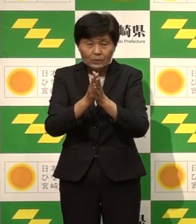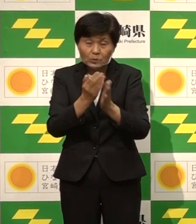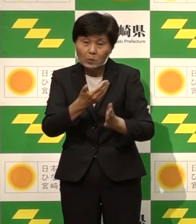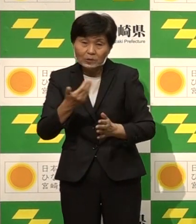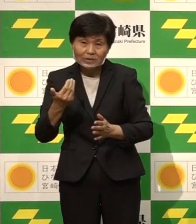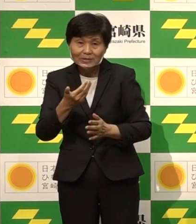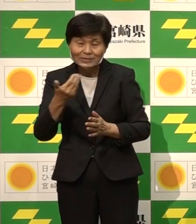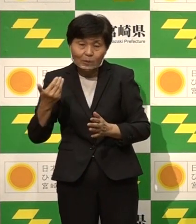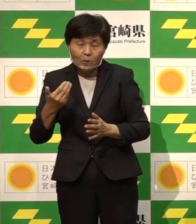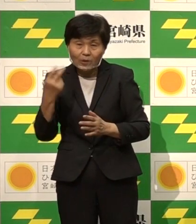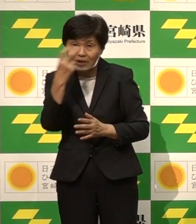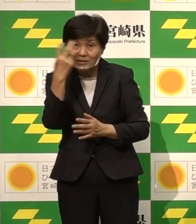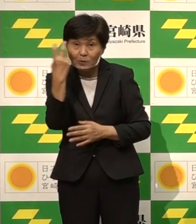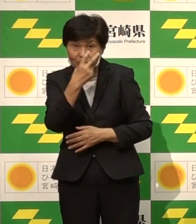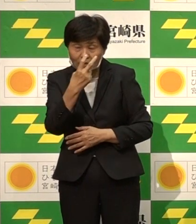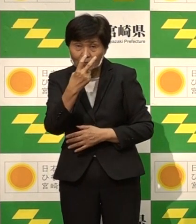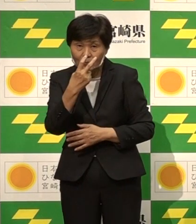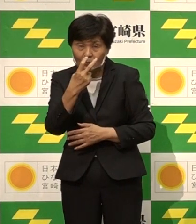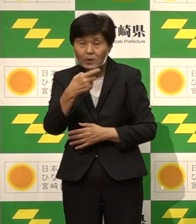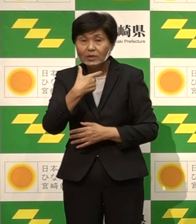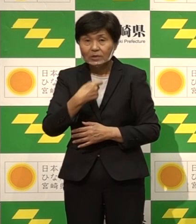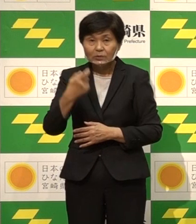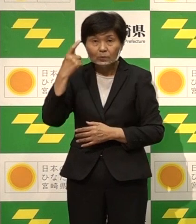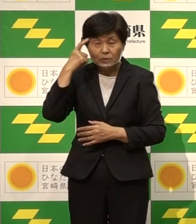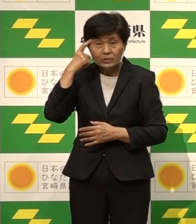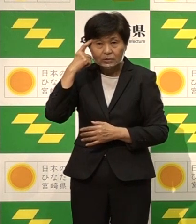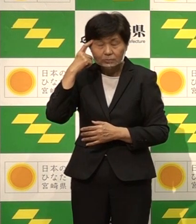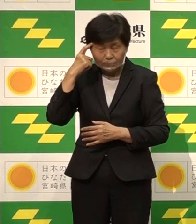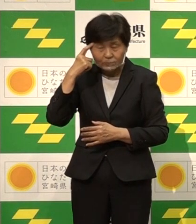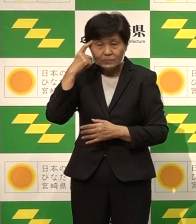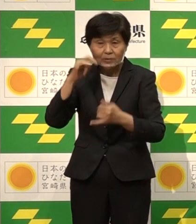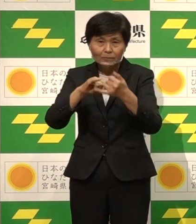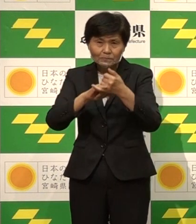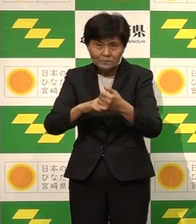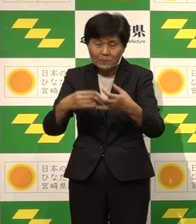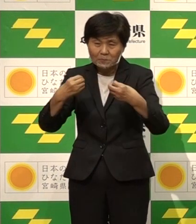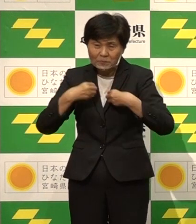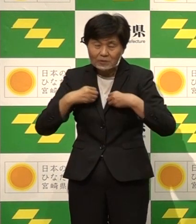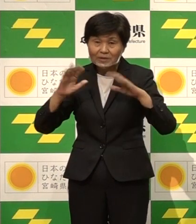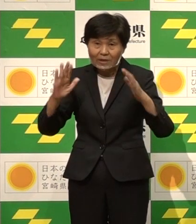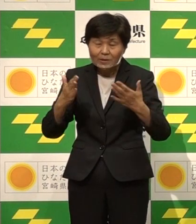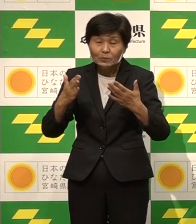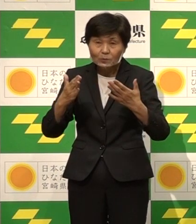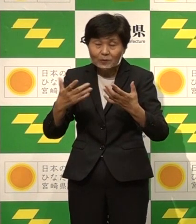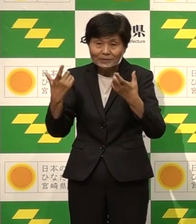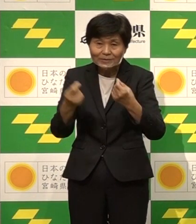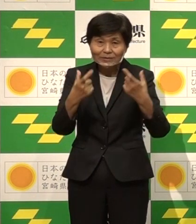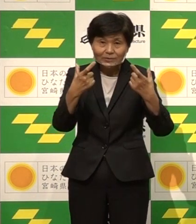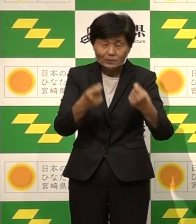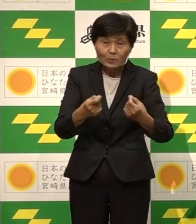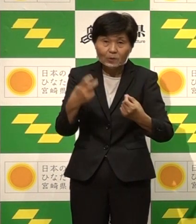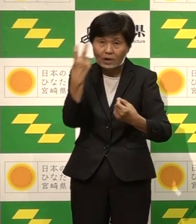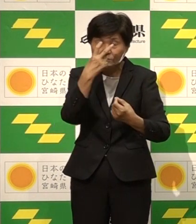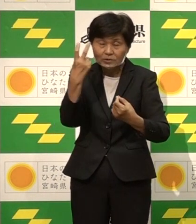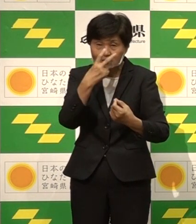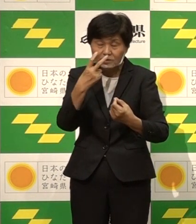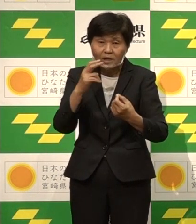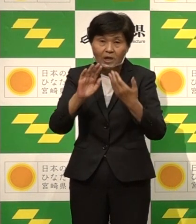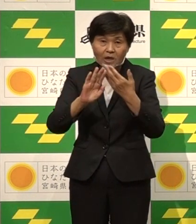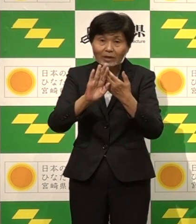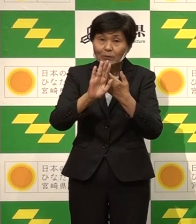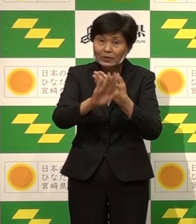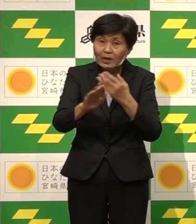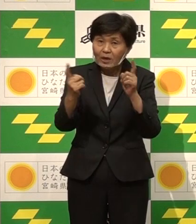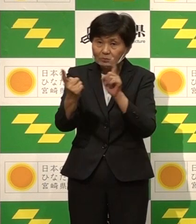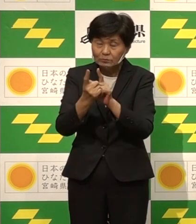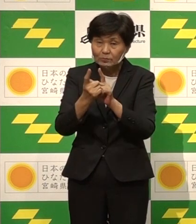直近の検査で先ほど言いましたような陰性を確認していただくこと、これは大変重要だと思いますし、例